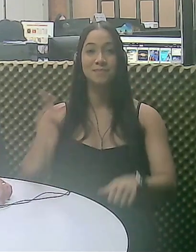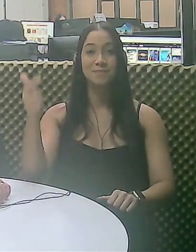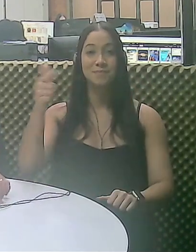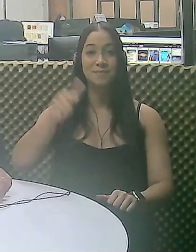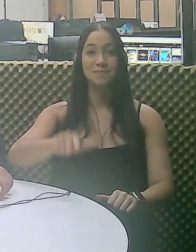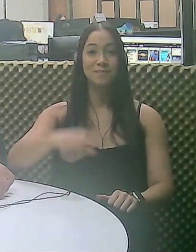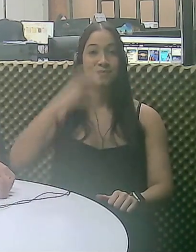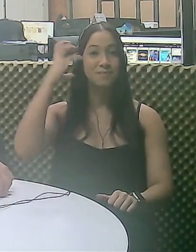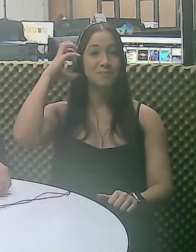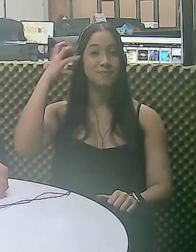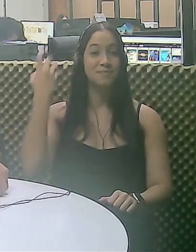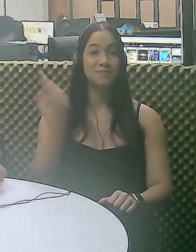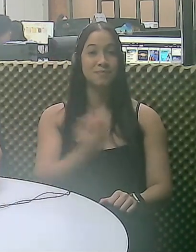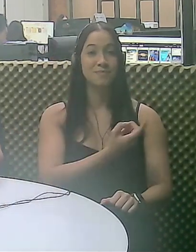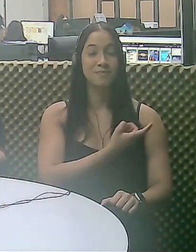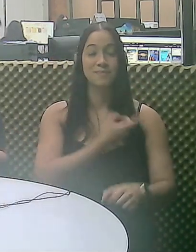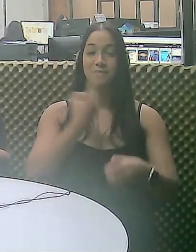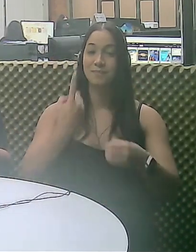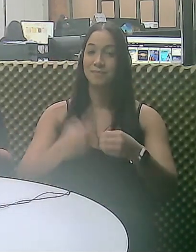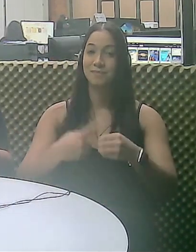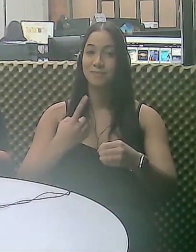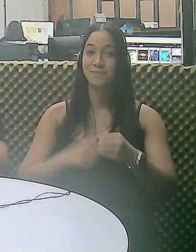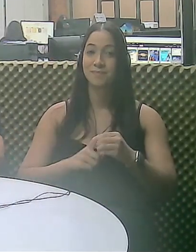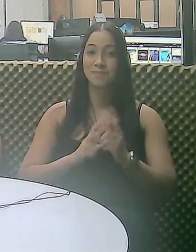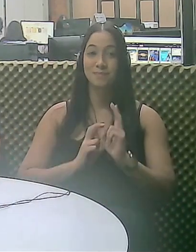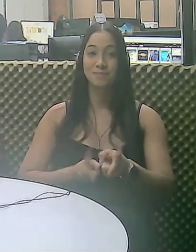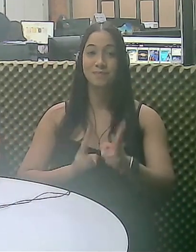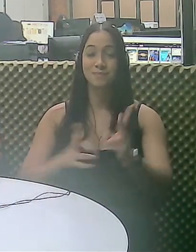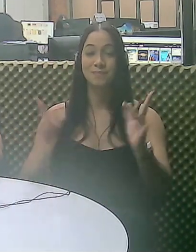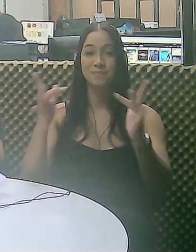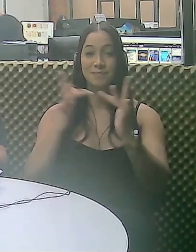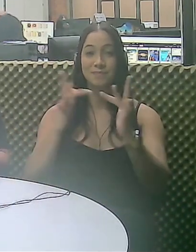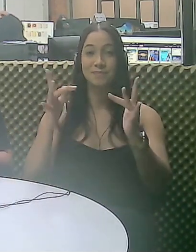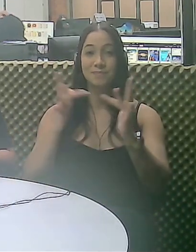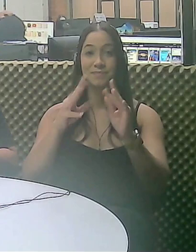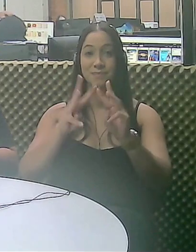Fica por aqui mais uma edição do programa da Rádio Nossa Cidade.